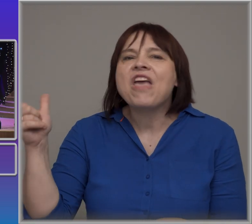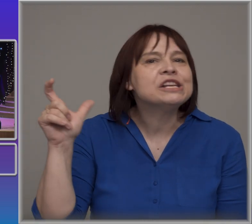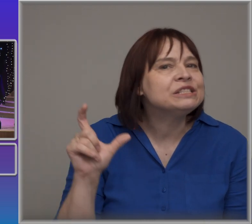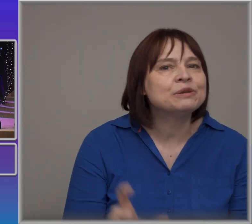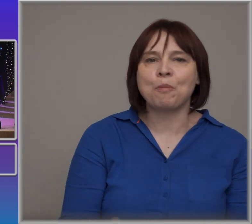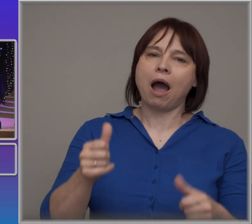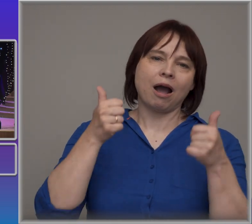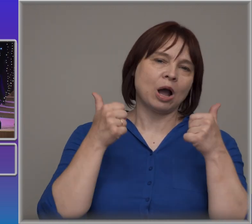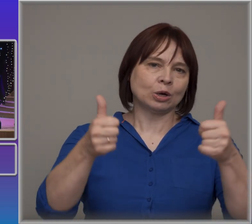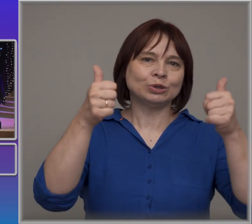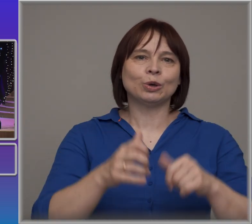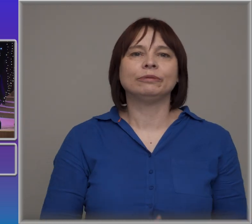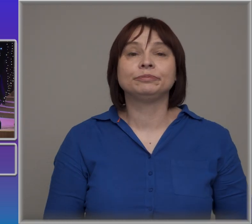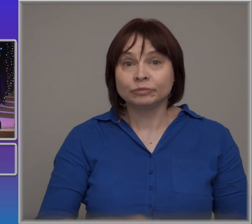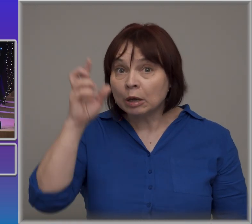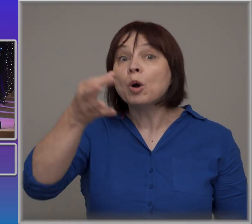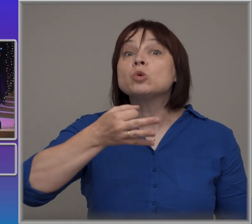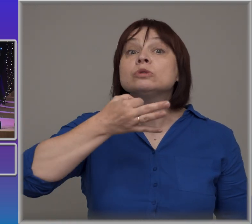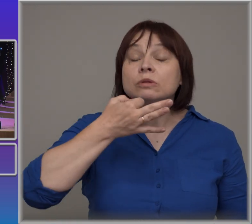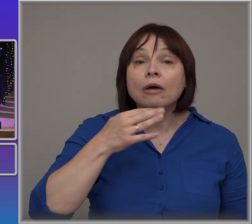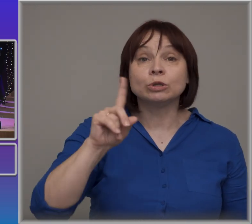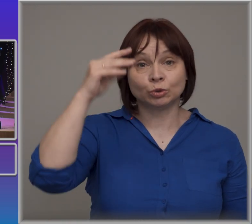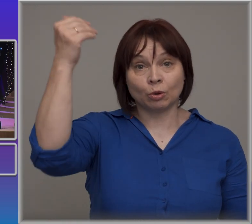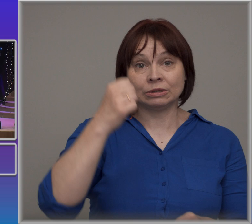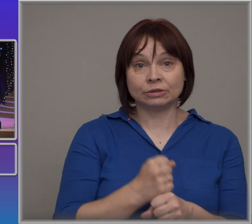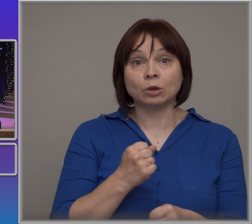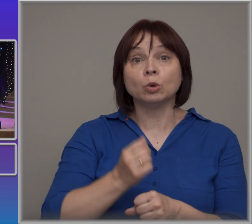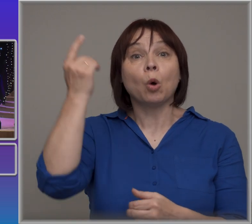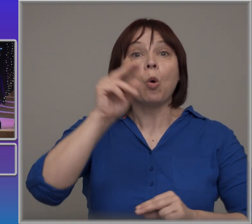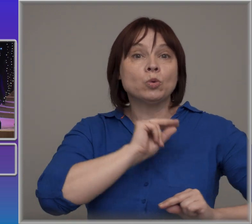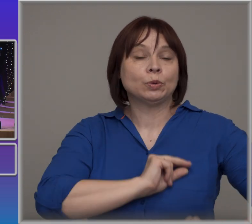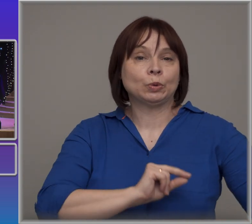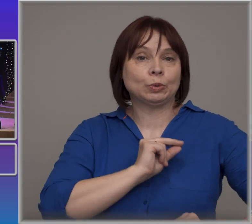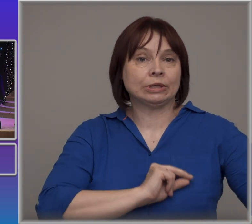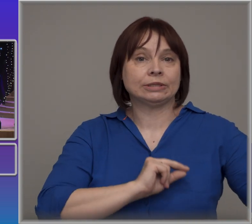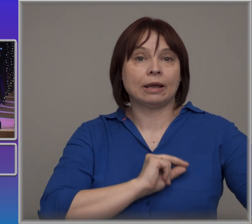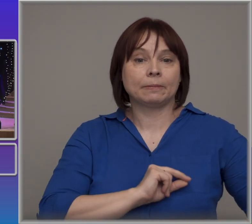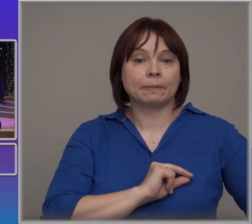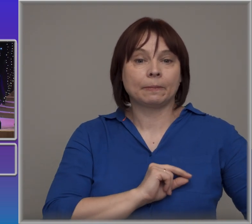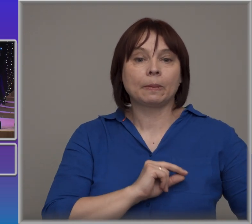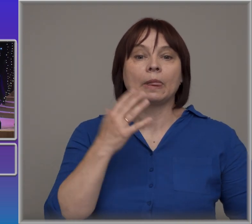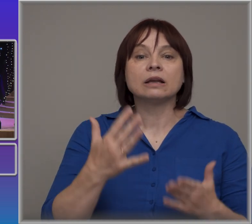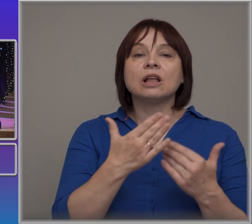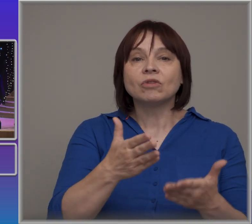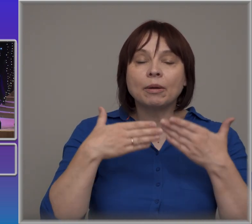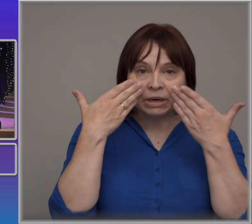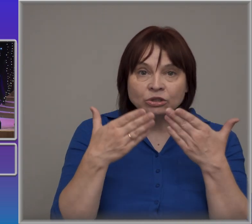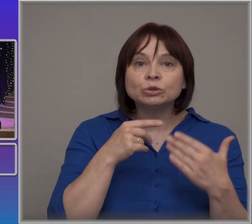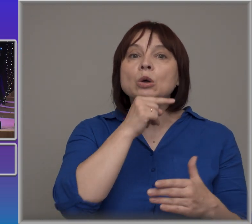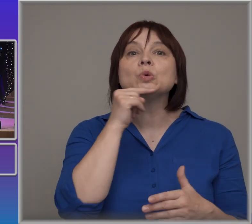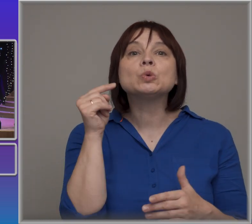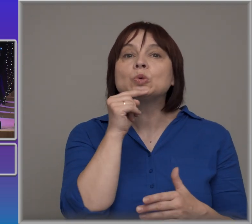мир. Мы видим Бога, который творец. Видим Бога, который созидает, который каждый день творения,